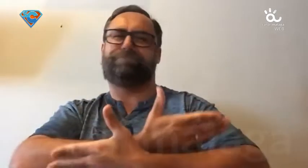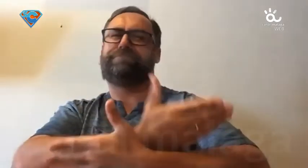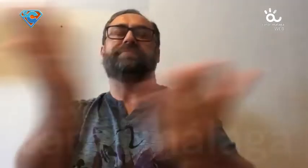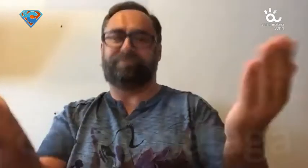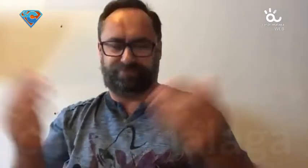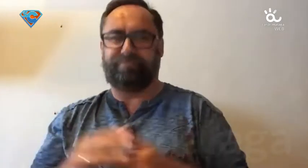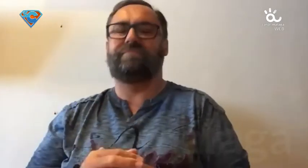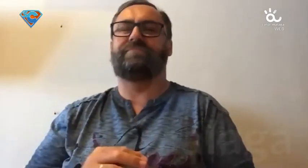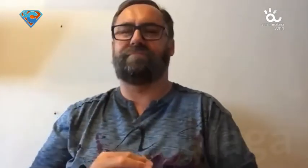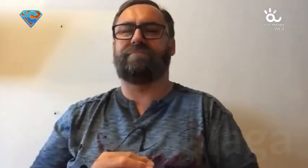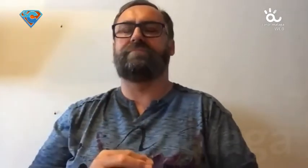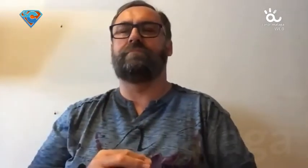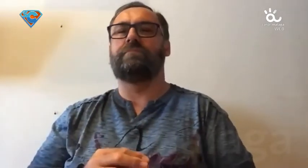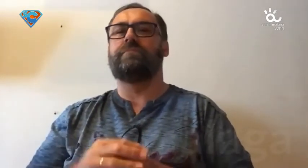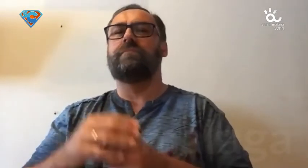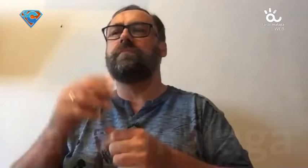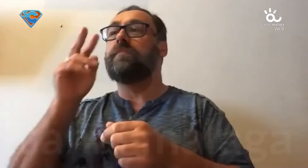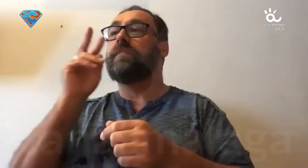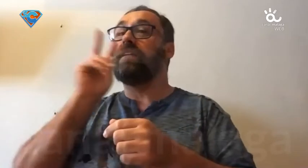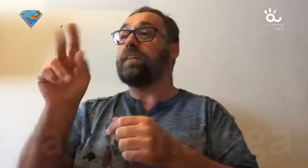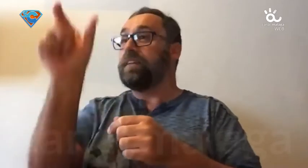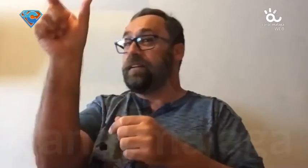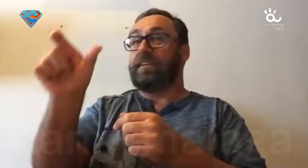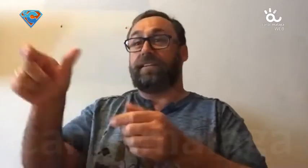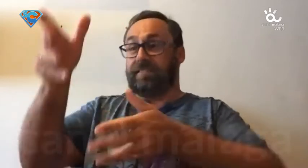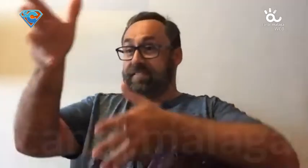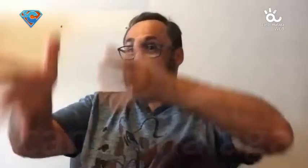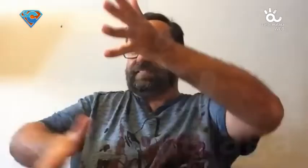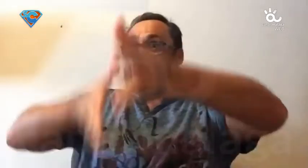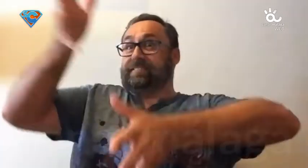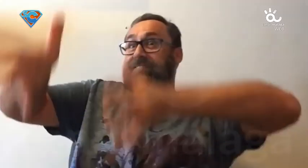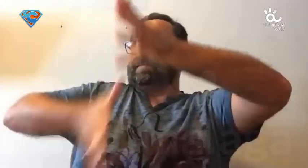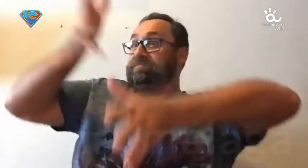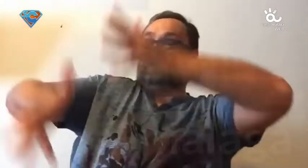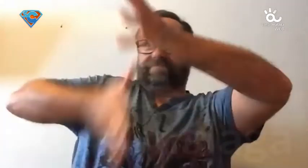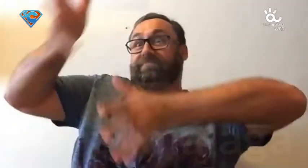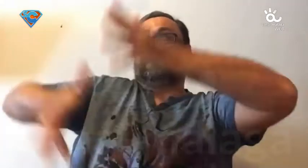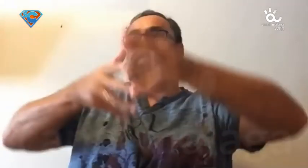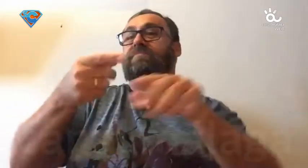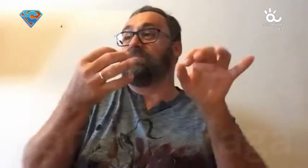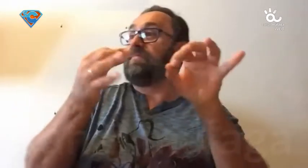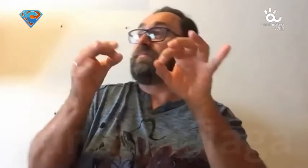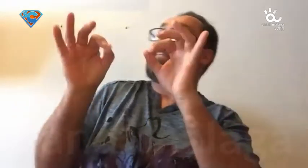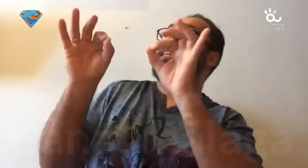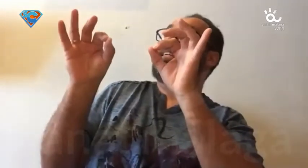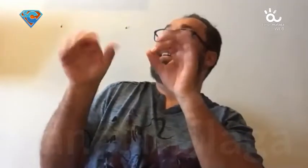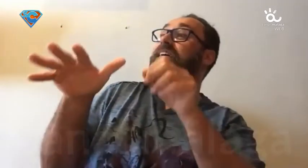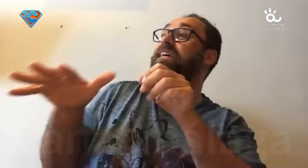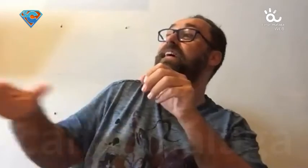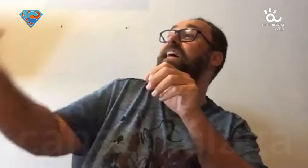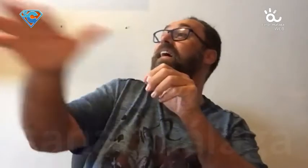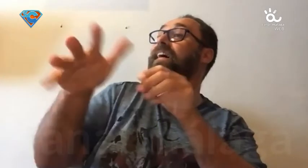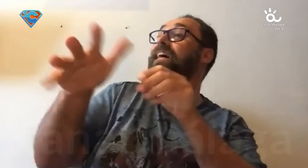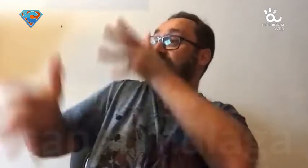y los Málaga y las personas malagueñas, cuando ven a alguien signar, siempre llama